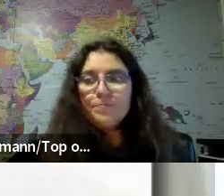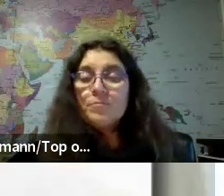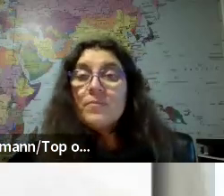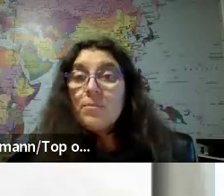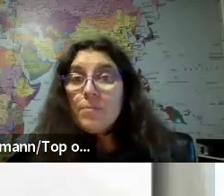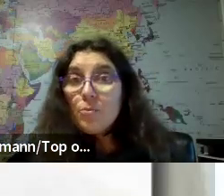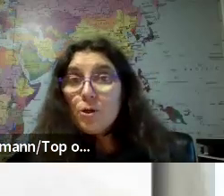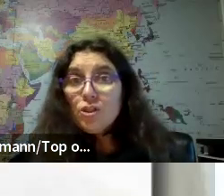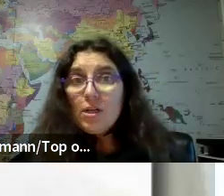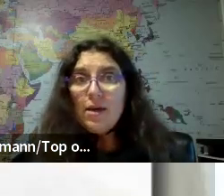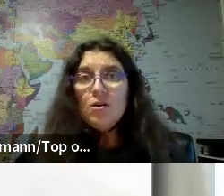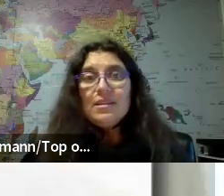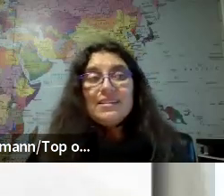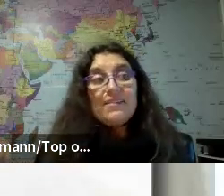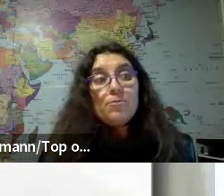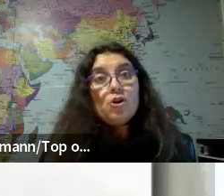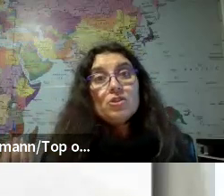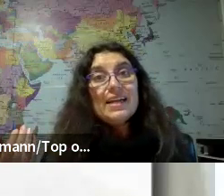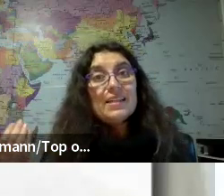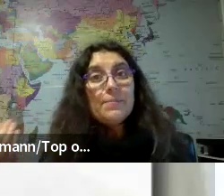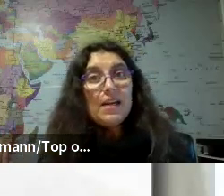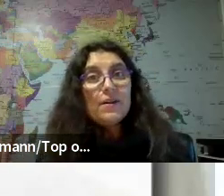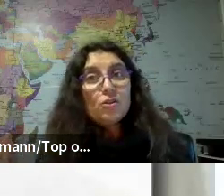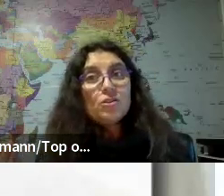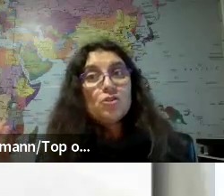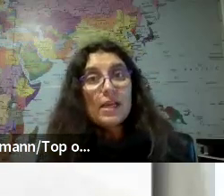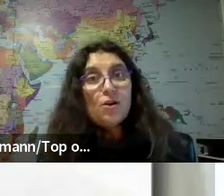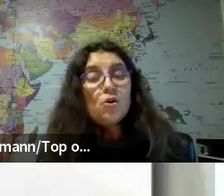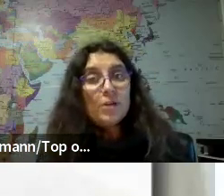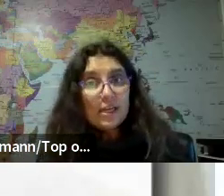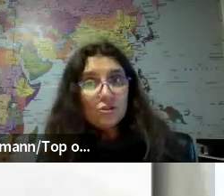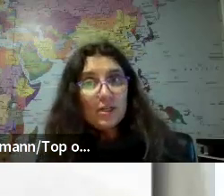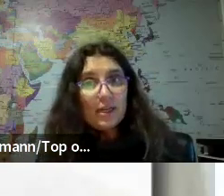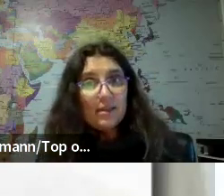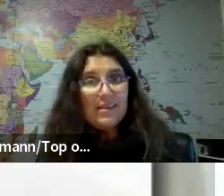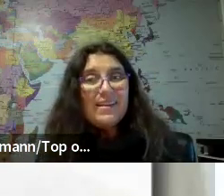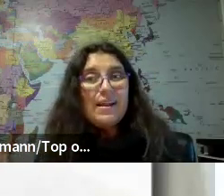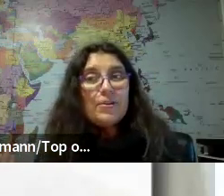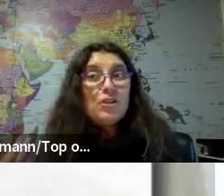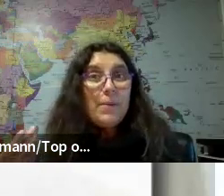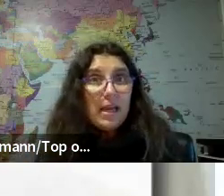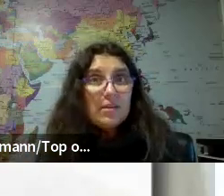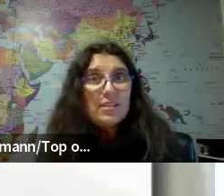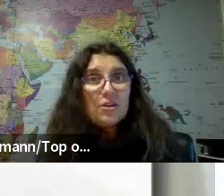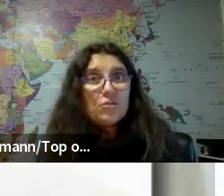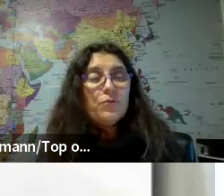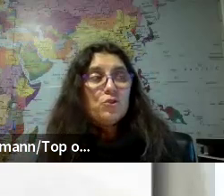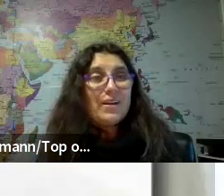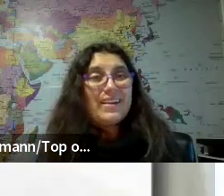físico. Pero por otro lado, debemos considerar también el factor sensorial o comunicacional. La persona para desarrollar sus